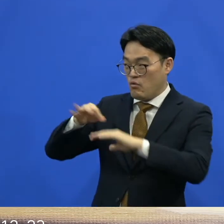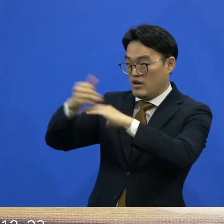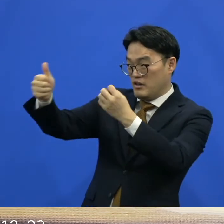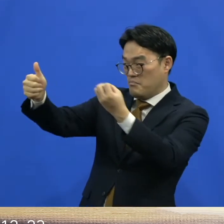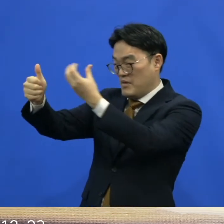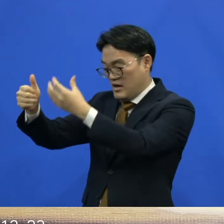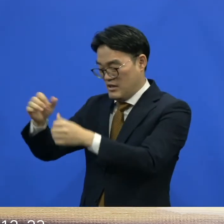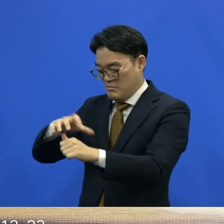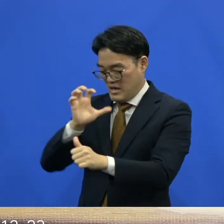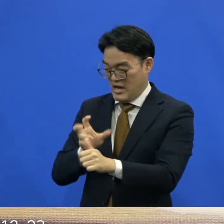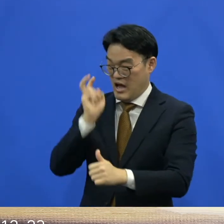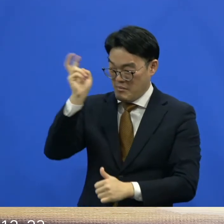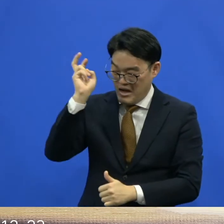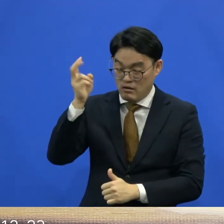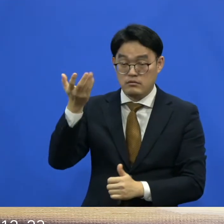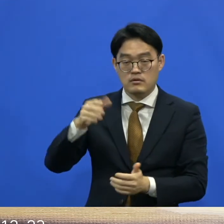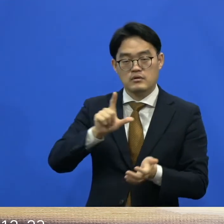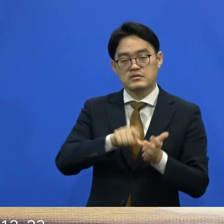흐릅니다.